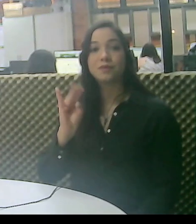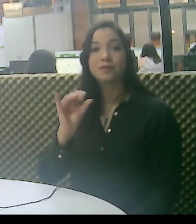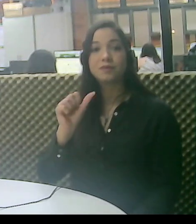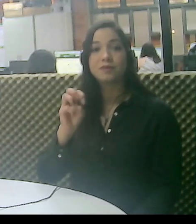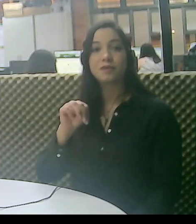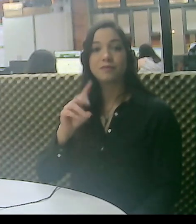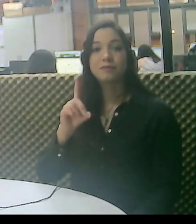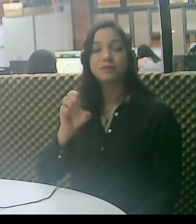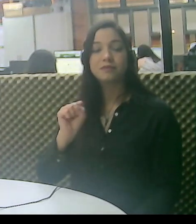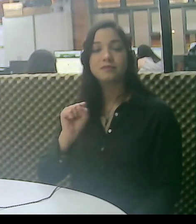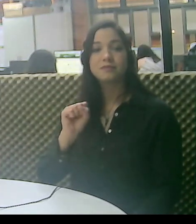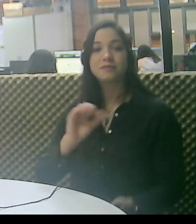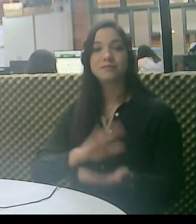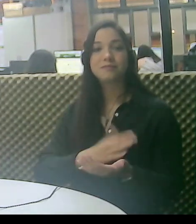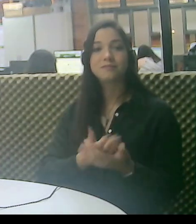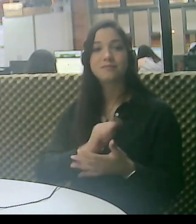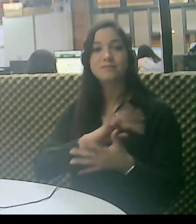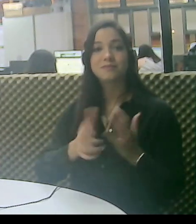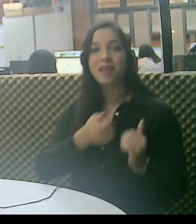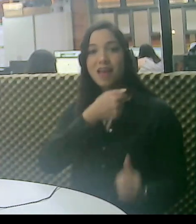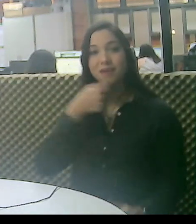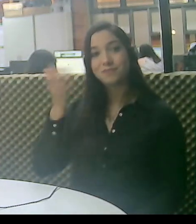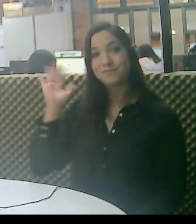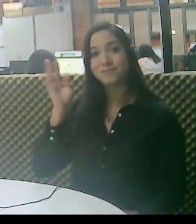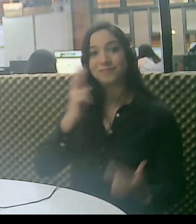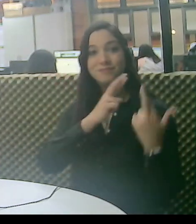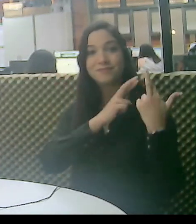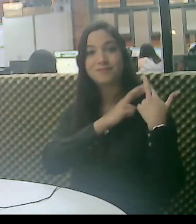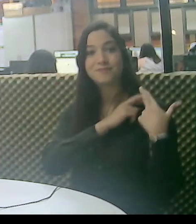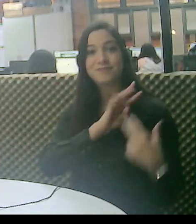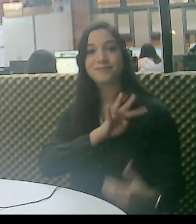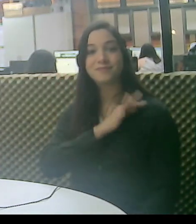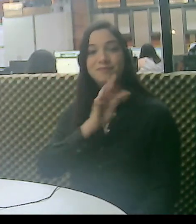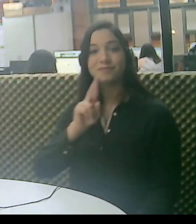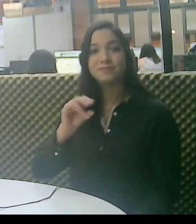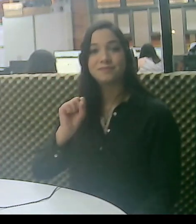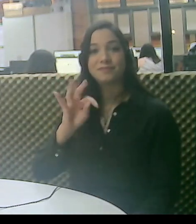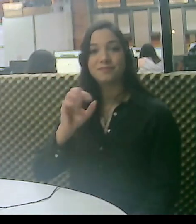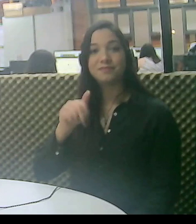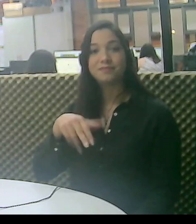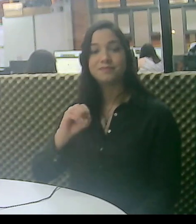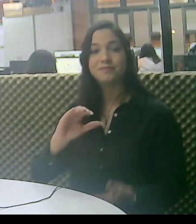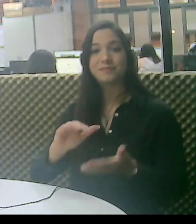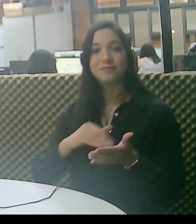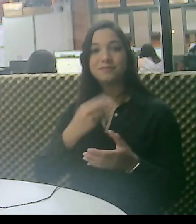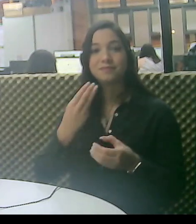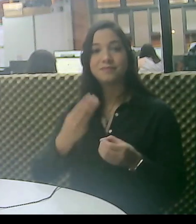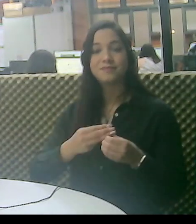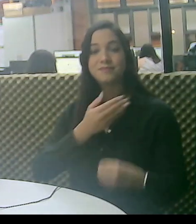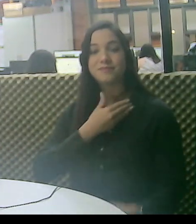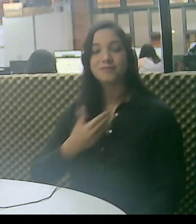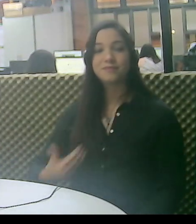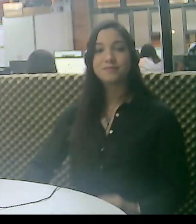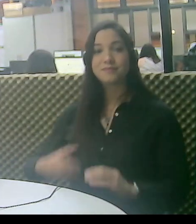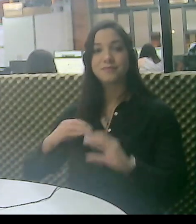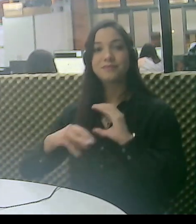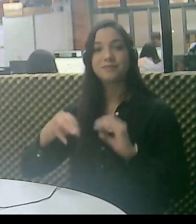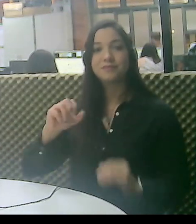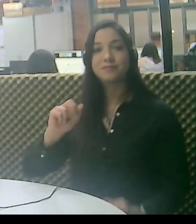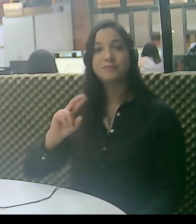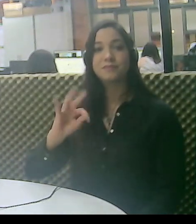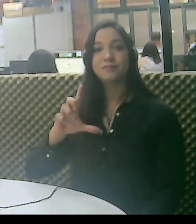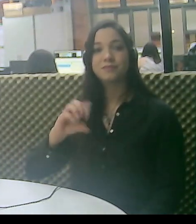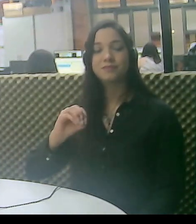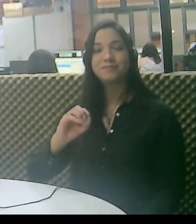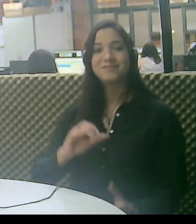Montes. Tradução em Libras, Amanda Valentim. Responsável técnico, Cristiano Silva. Secretário Municipal de Governo e Comunicação,